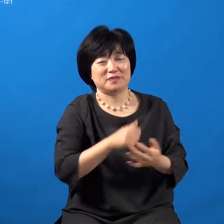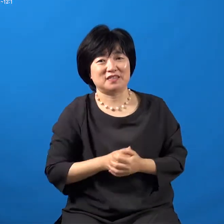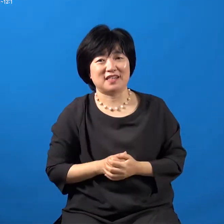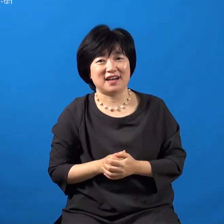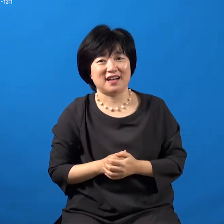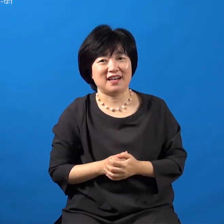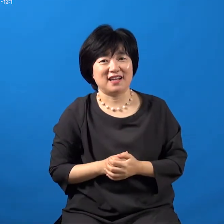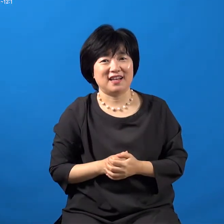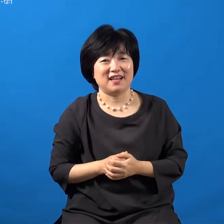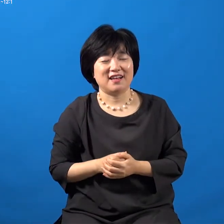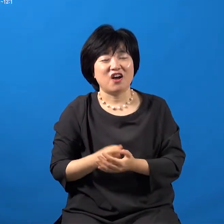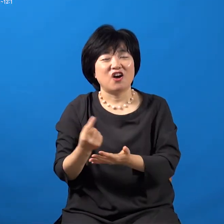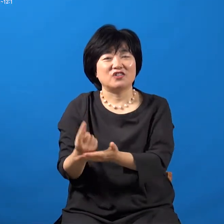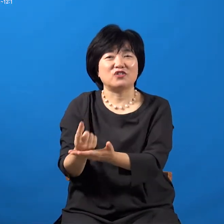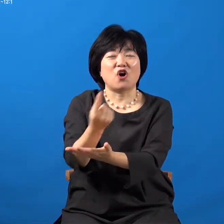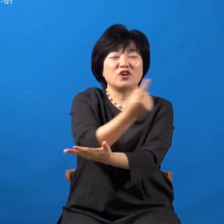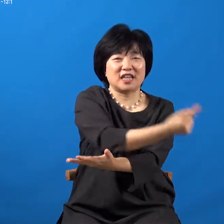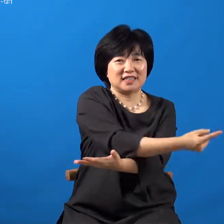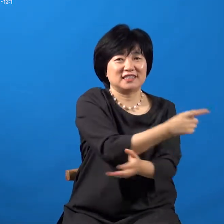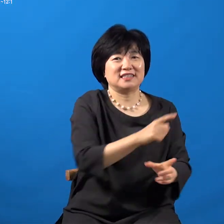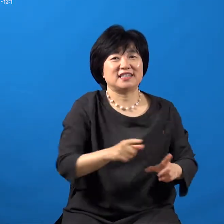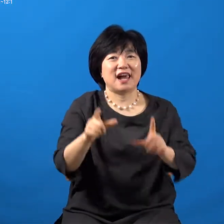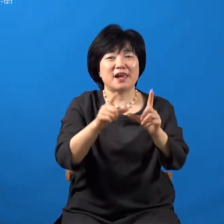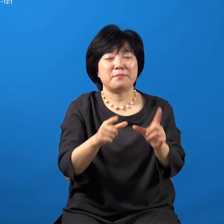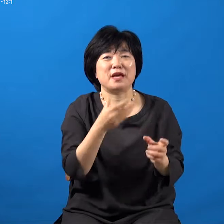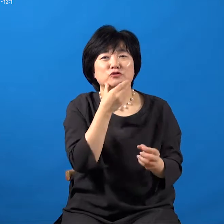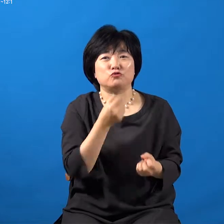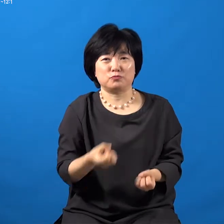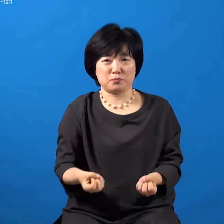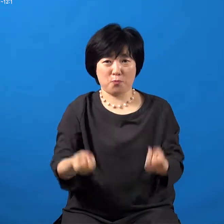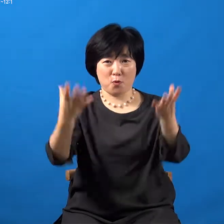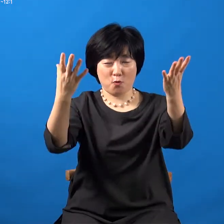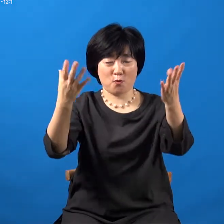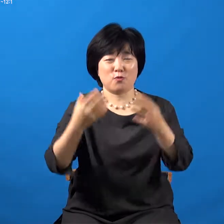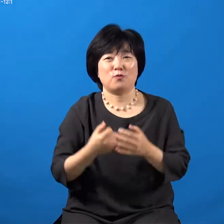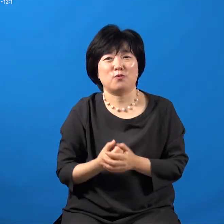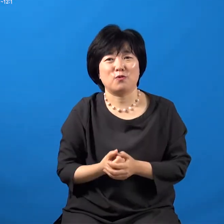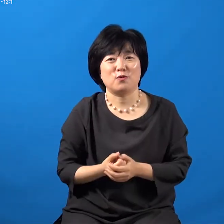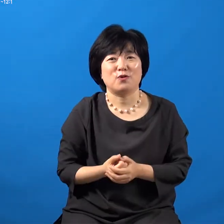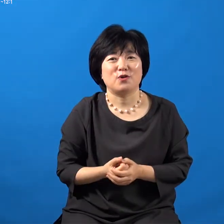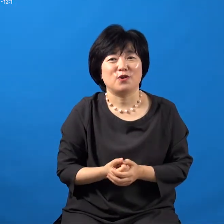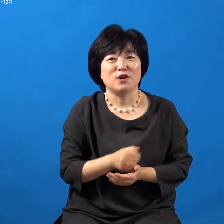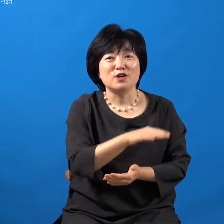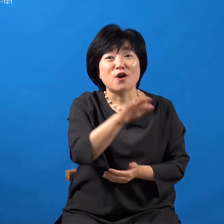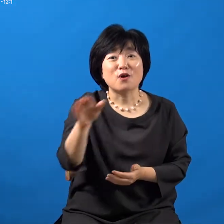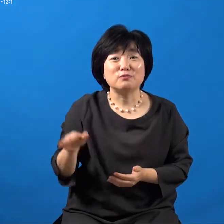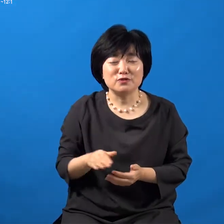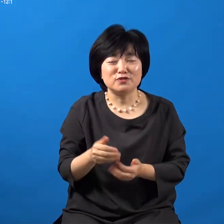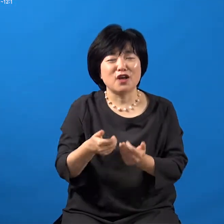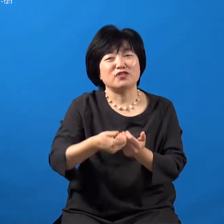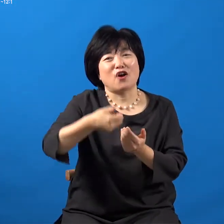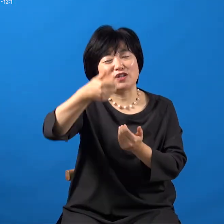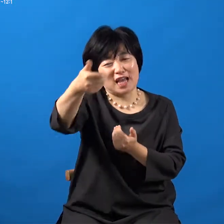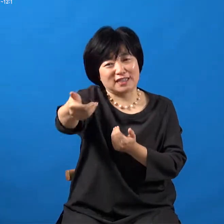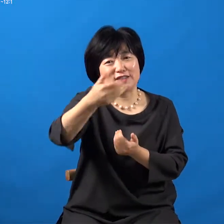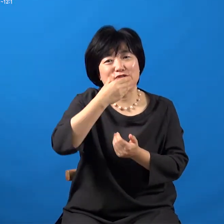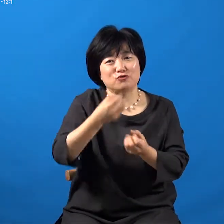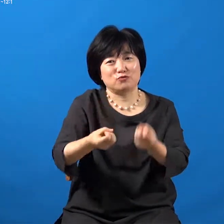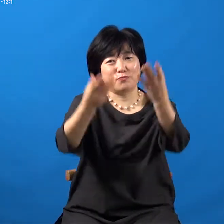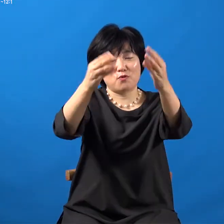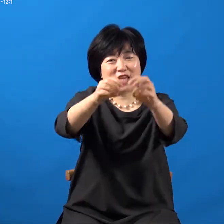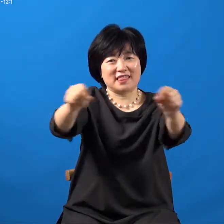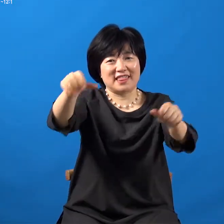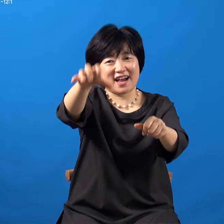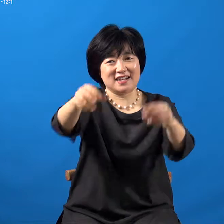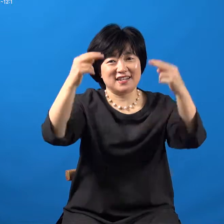봅니다. 떠나는 삶의 축복, 우리는 떠남을 축복의 땅을 향해